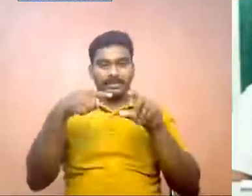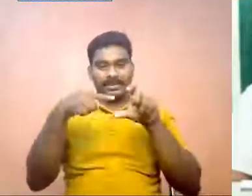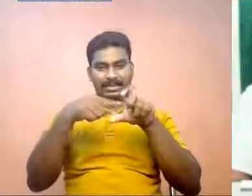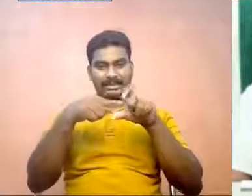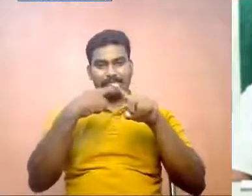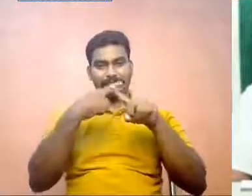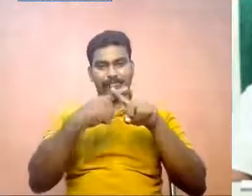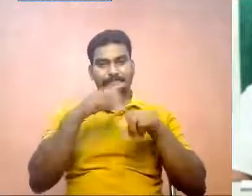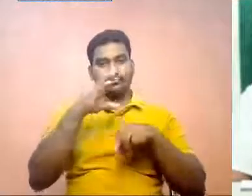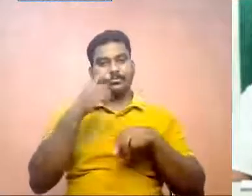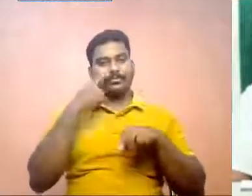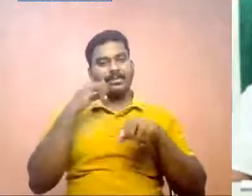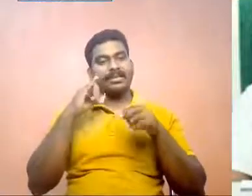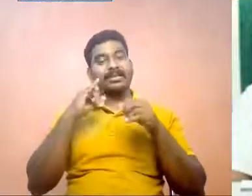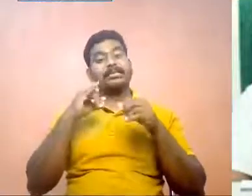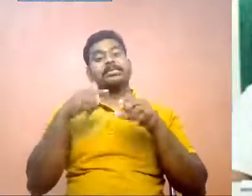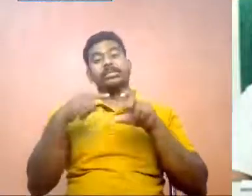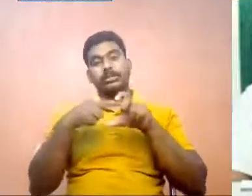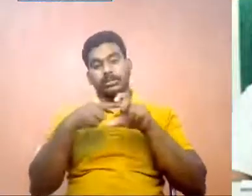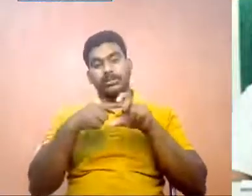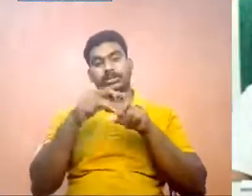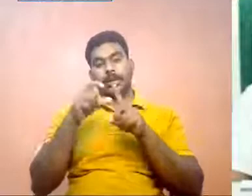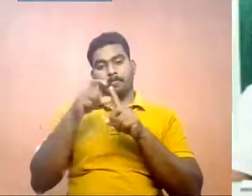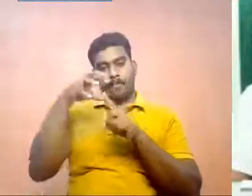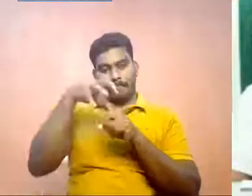ഡി അഡിക്ഷൻ സെൻ്ററുകൾ